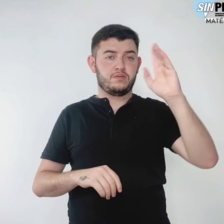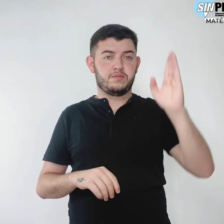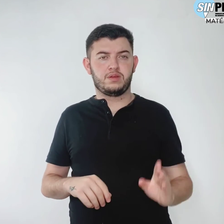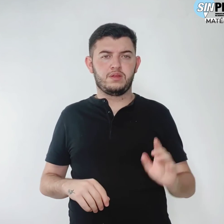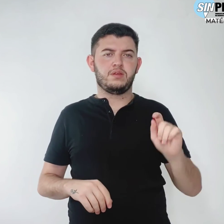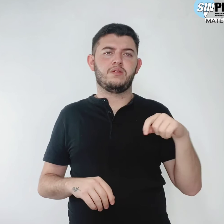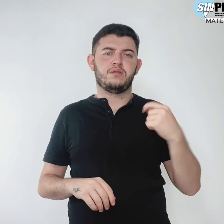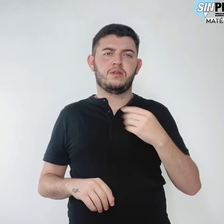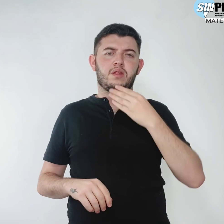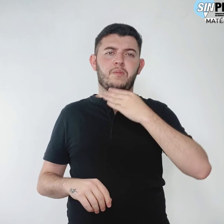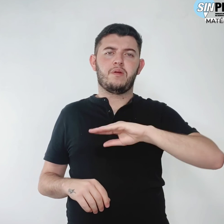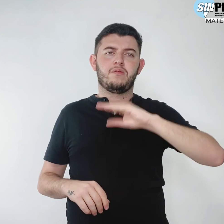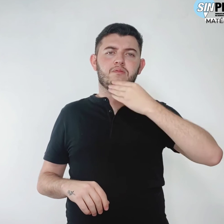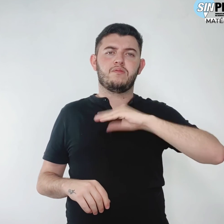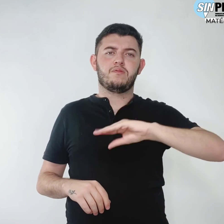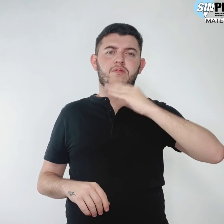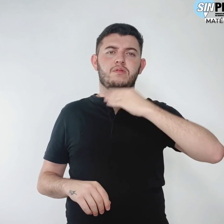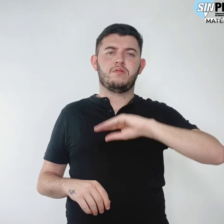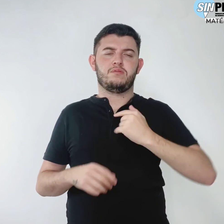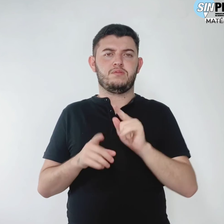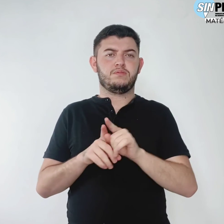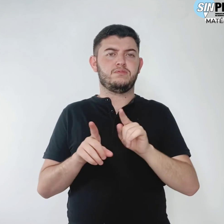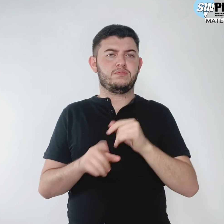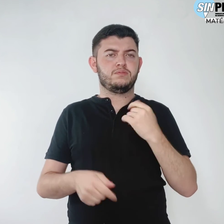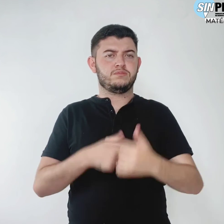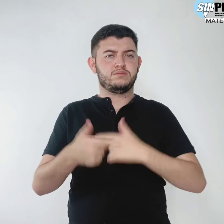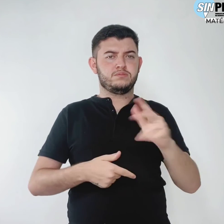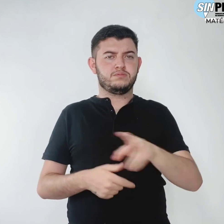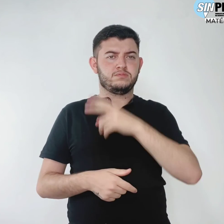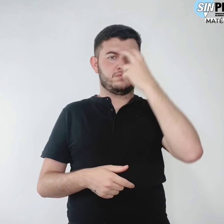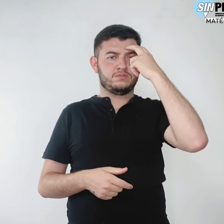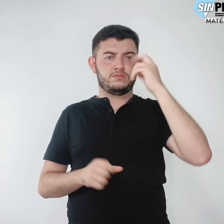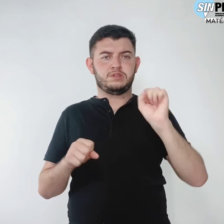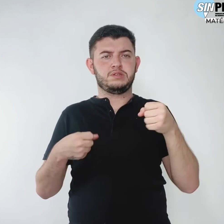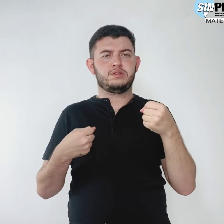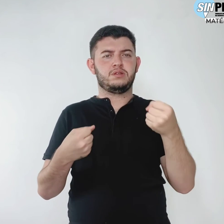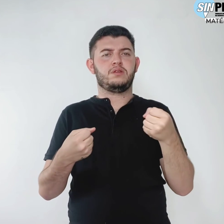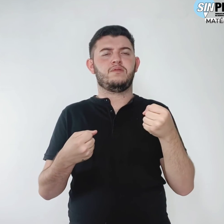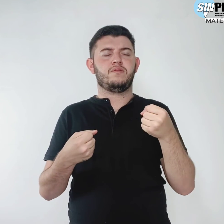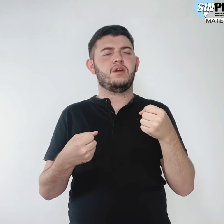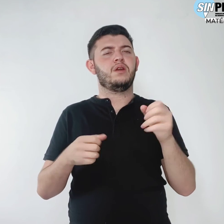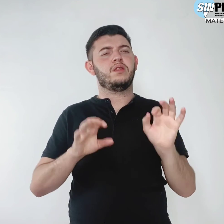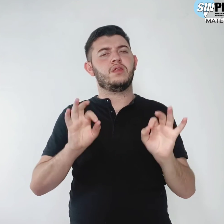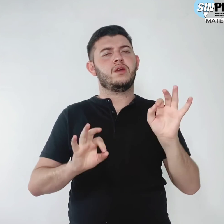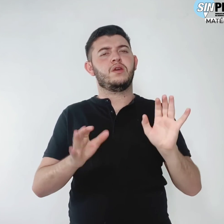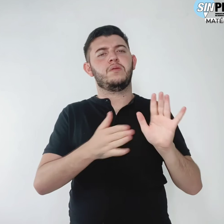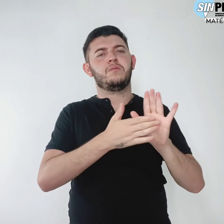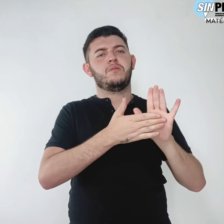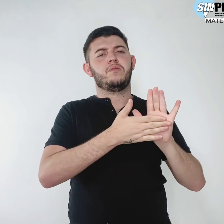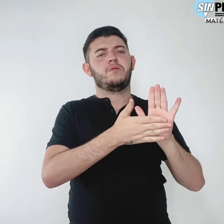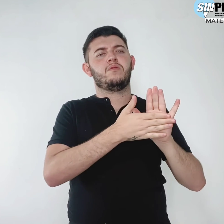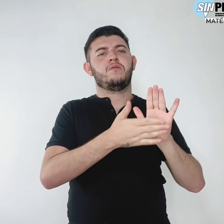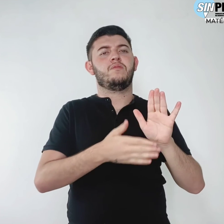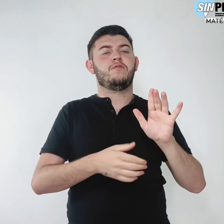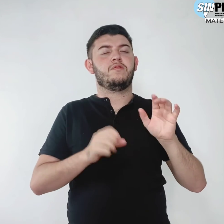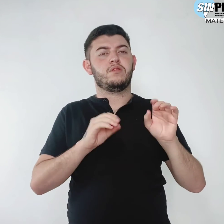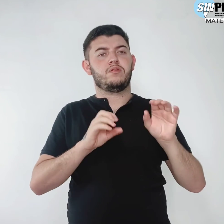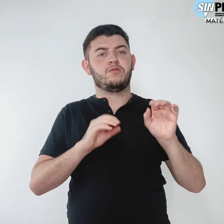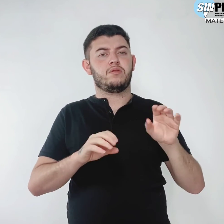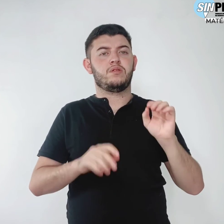Paulo Freire. Atividades culturais em defesa e pela promoção da educação pública,